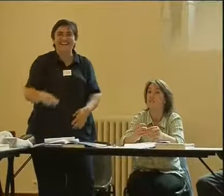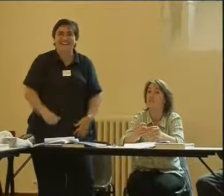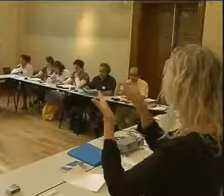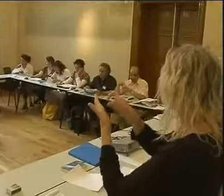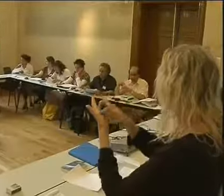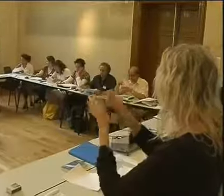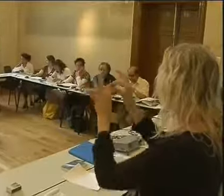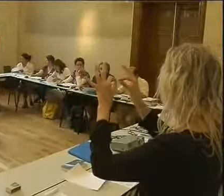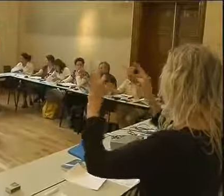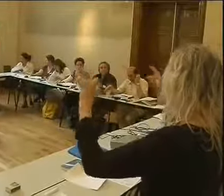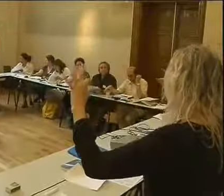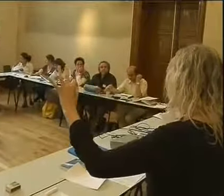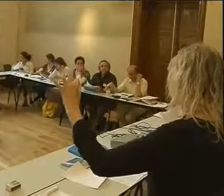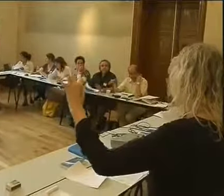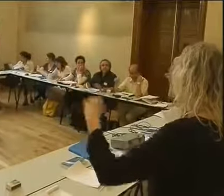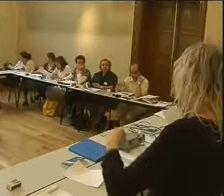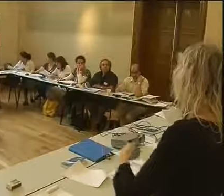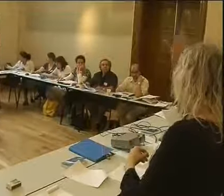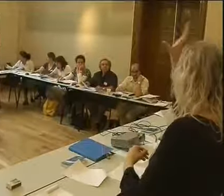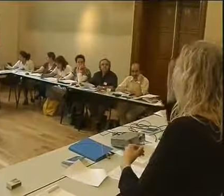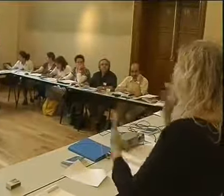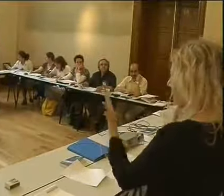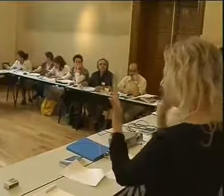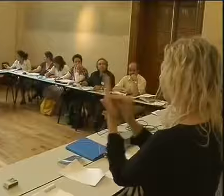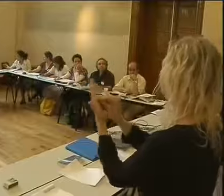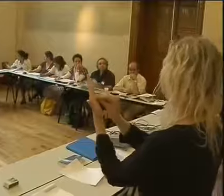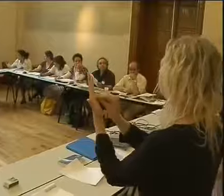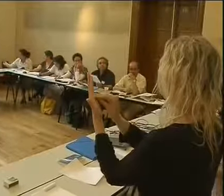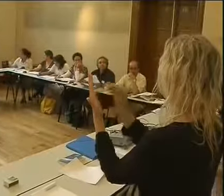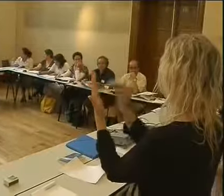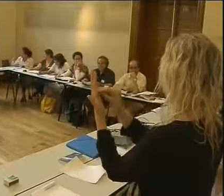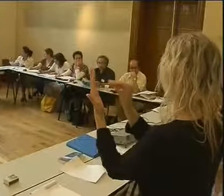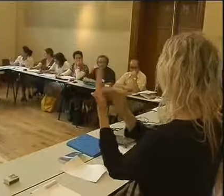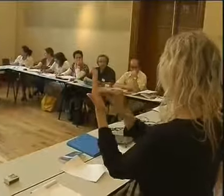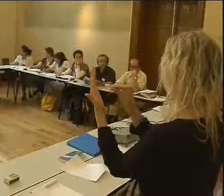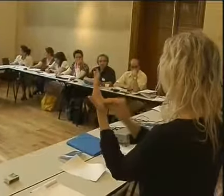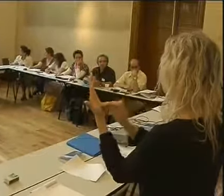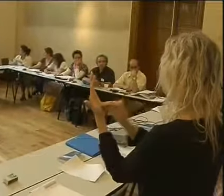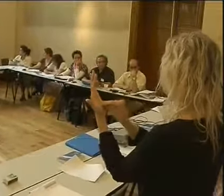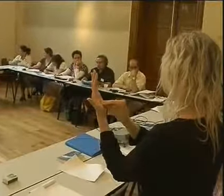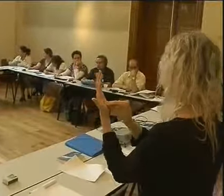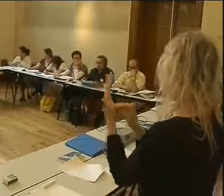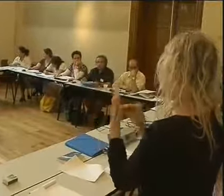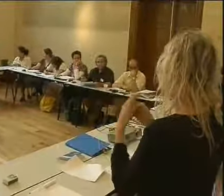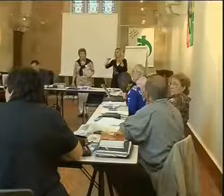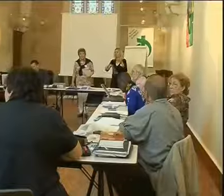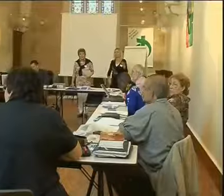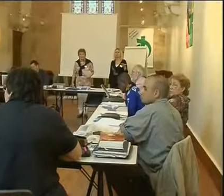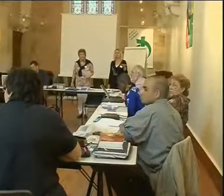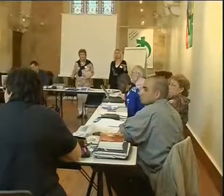de voir le jour. Un évangile entier, pour la première fois accessible à la communauté sourde. En Suède, aux États-Unis,